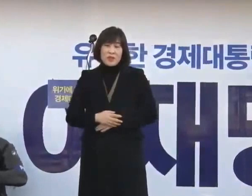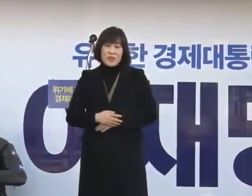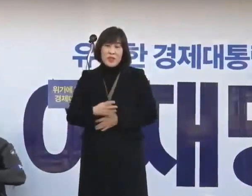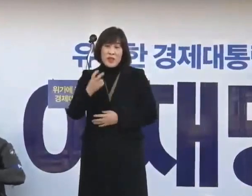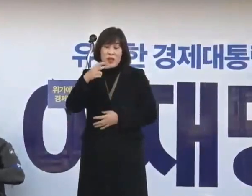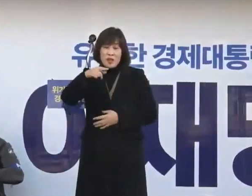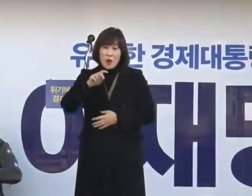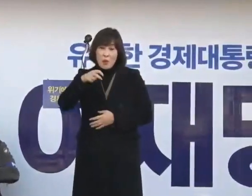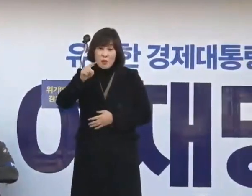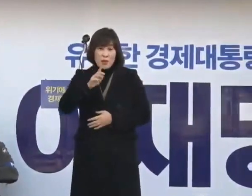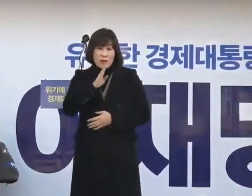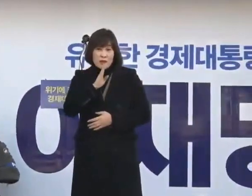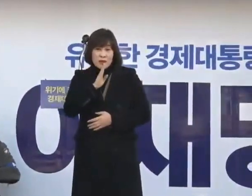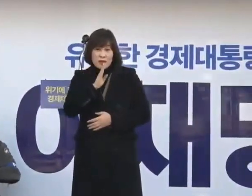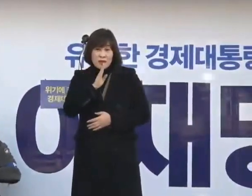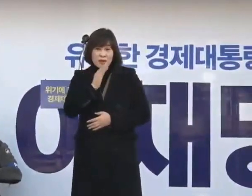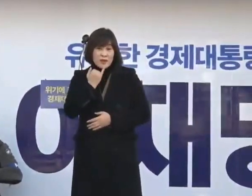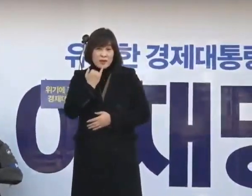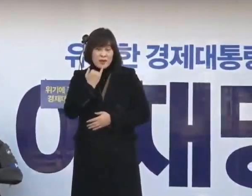말이 됩니까?